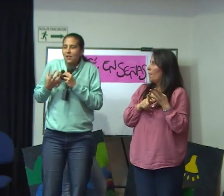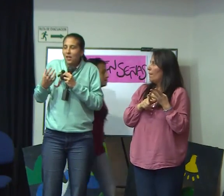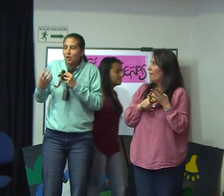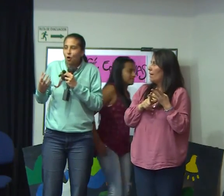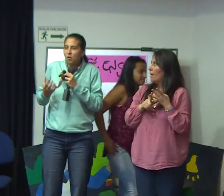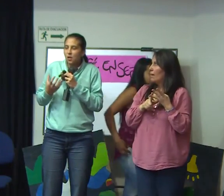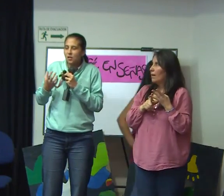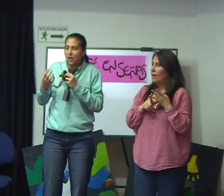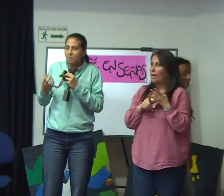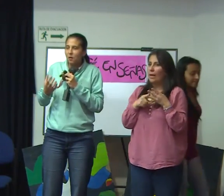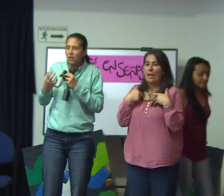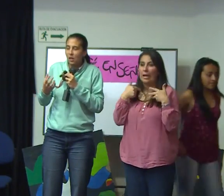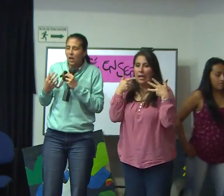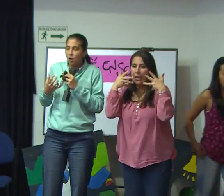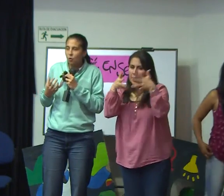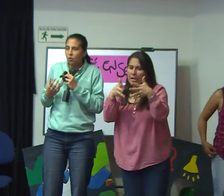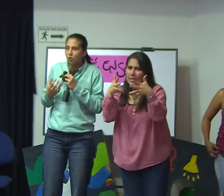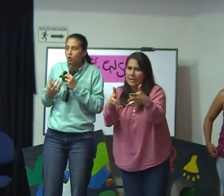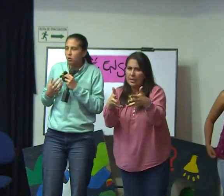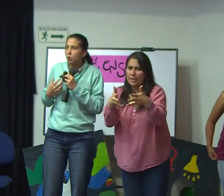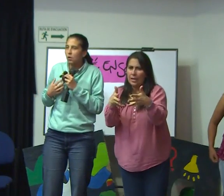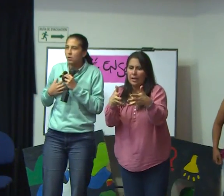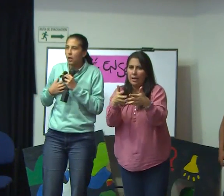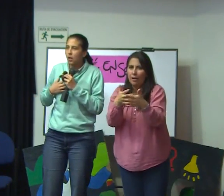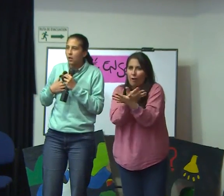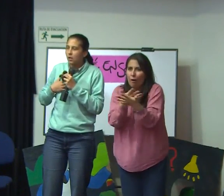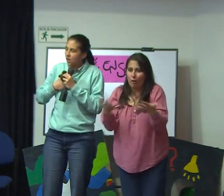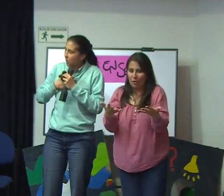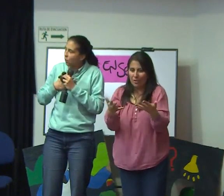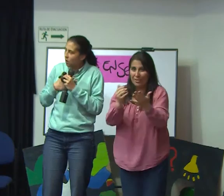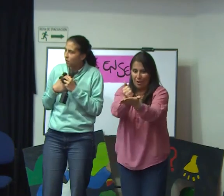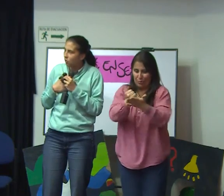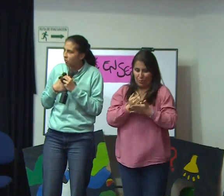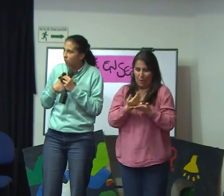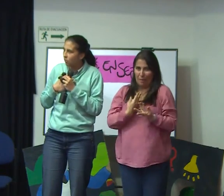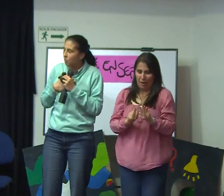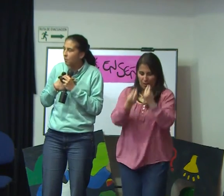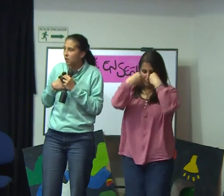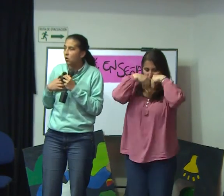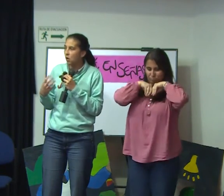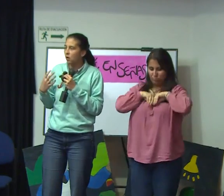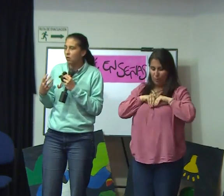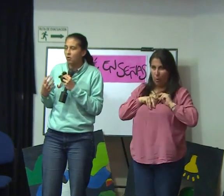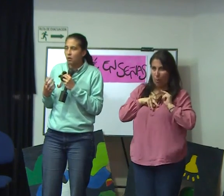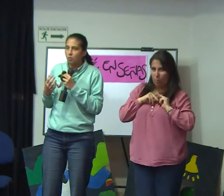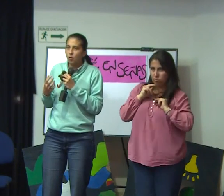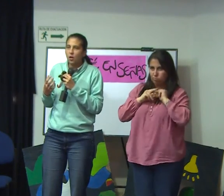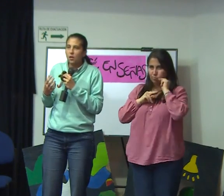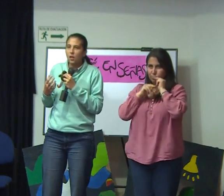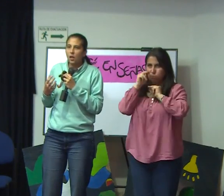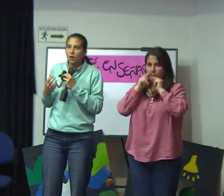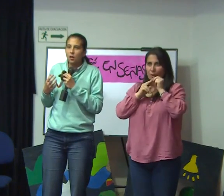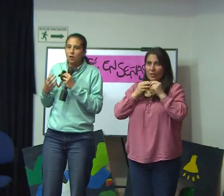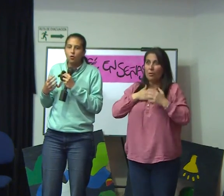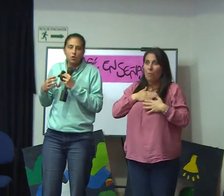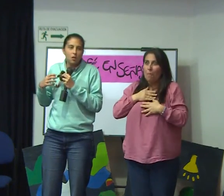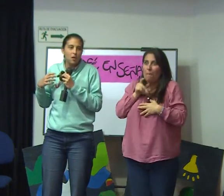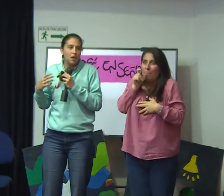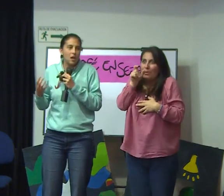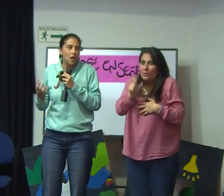esas cosas que le permiten a uno construirse desde el corazón como persona, porque es que no sirve de nada